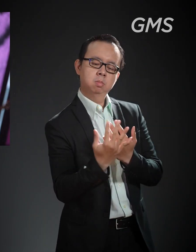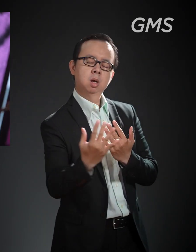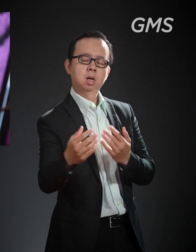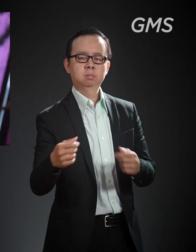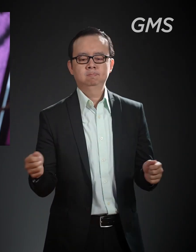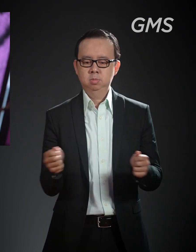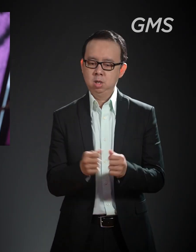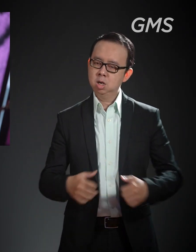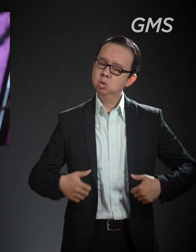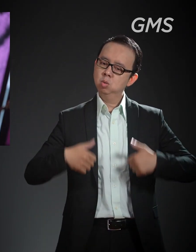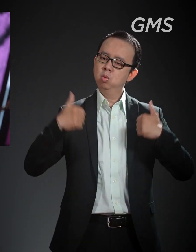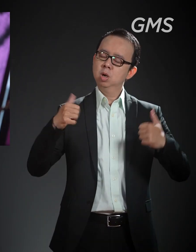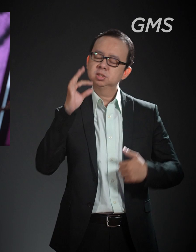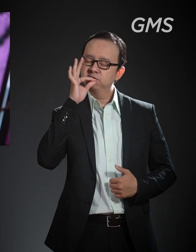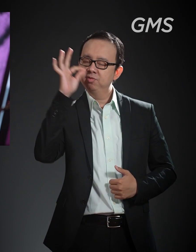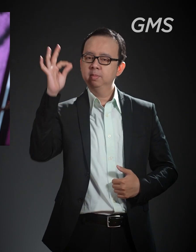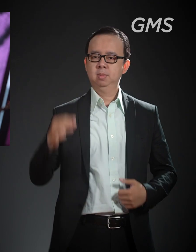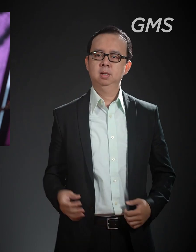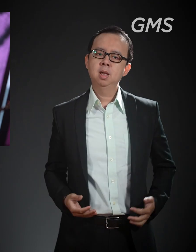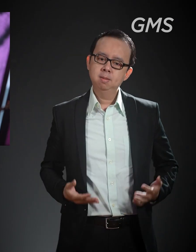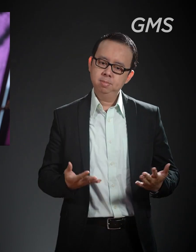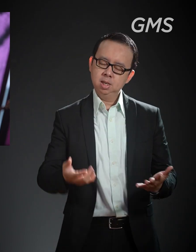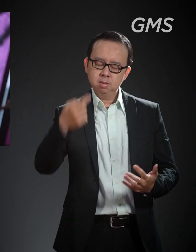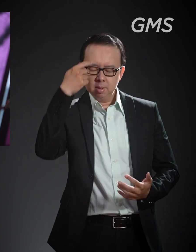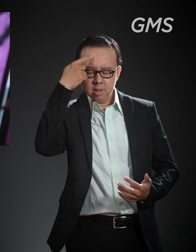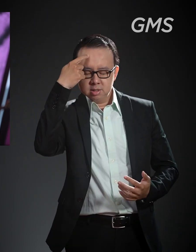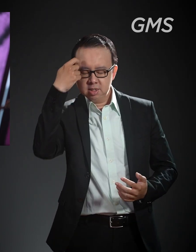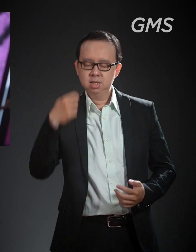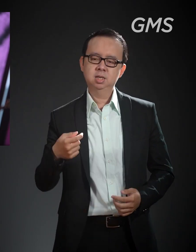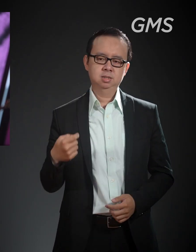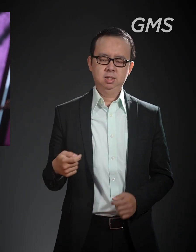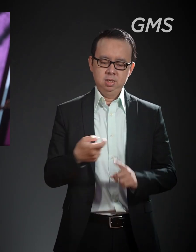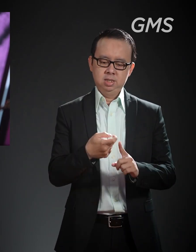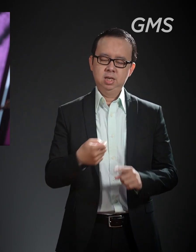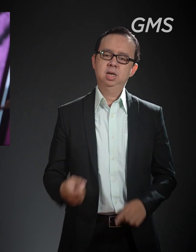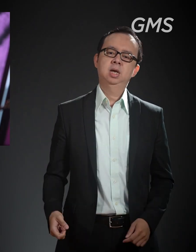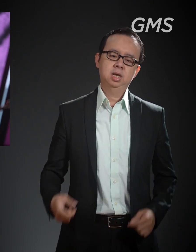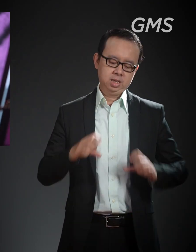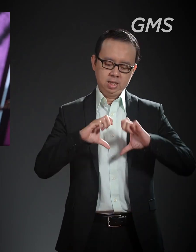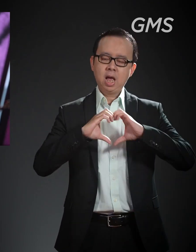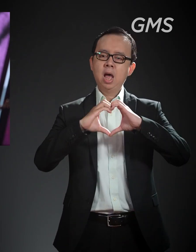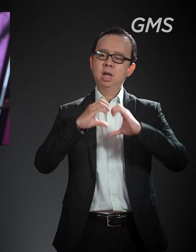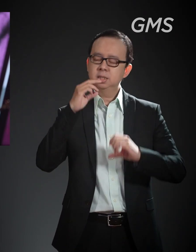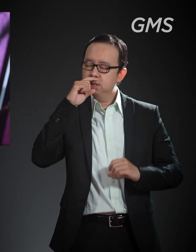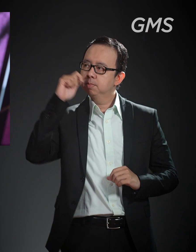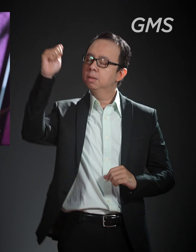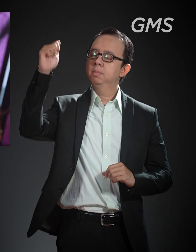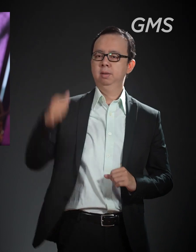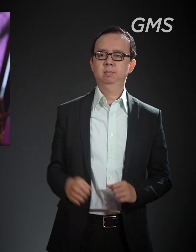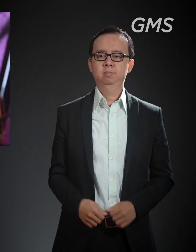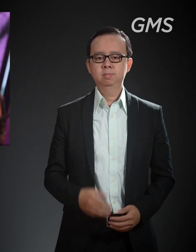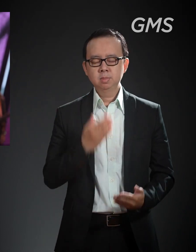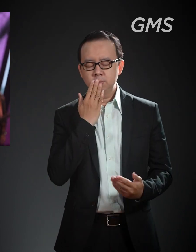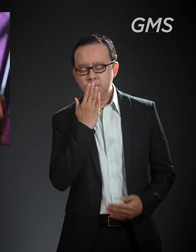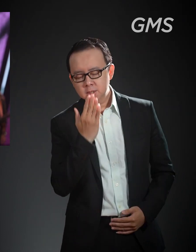kuasa firman. Berikan pengajaran dari hati Bapa. Sembunyikan hamba di balik salib Yesus. Terima